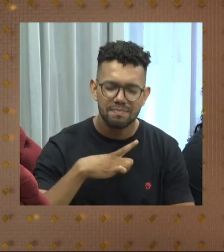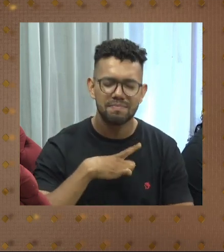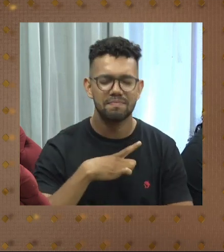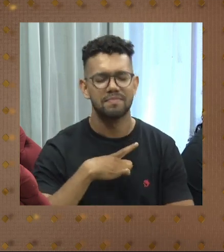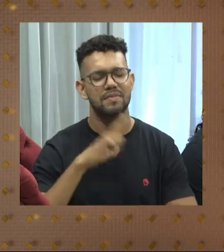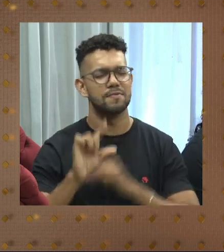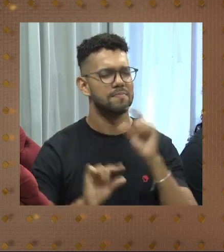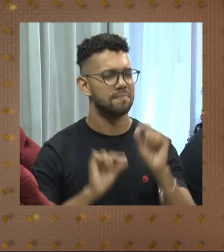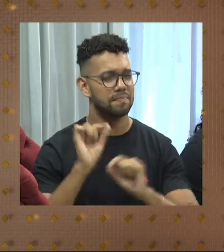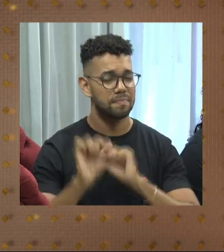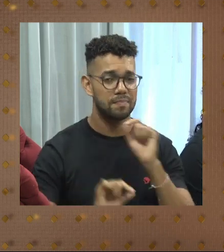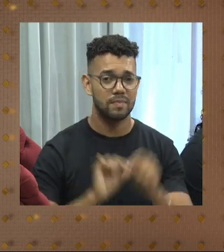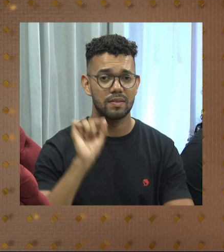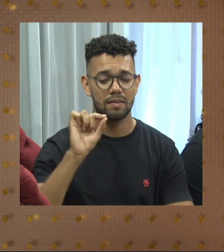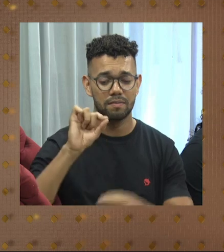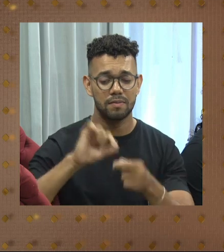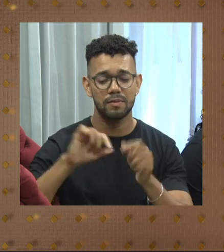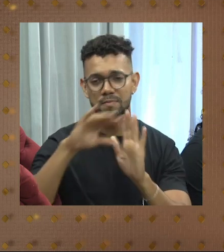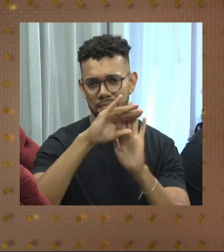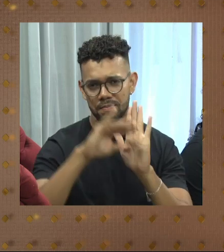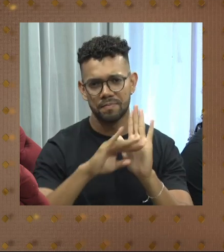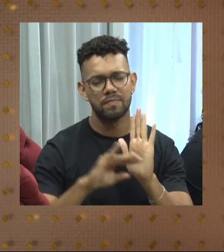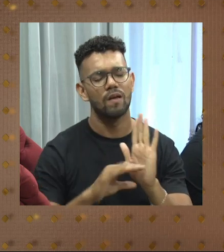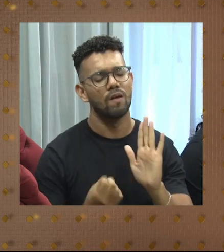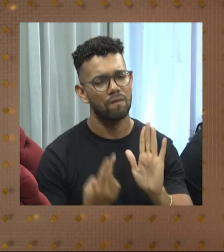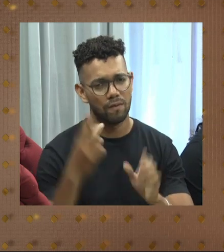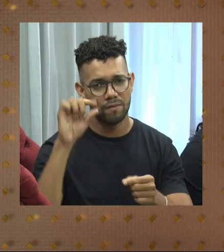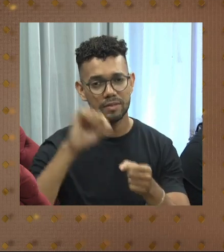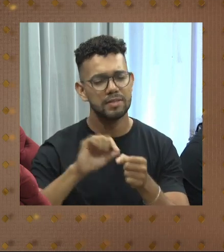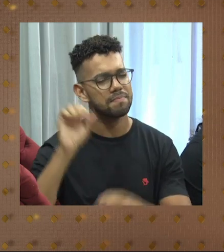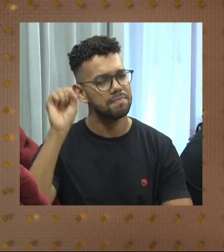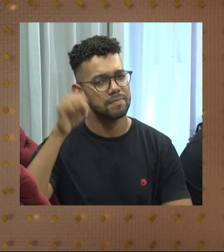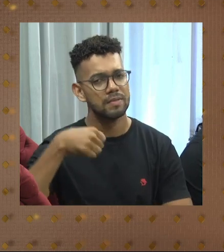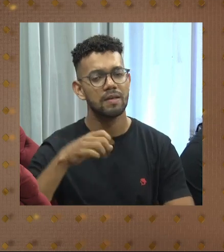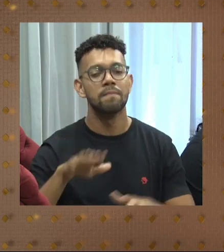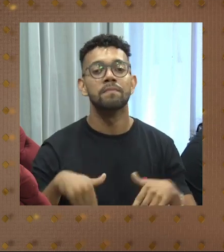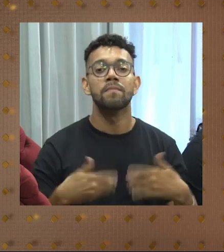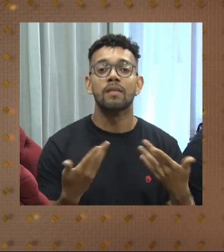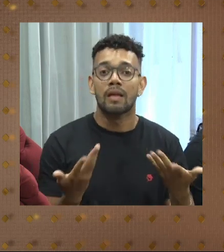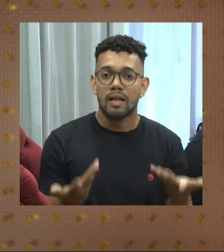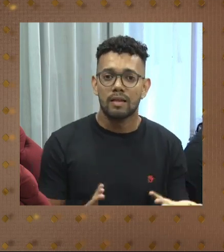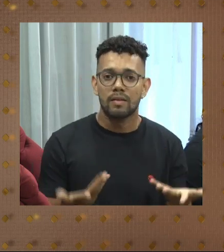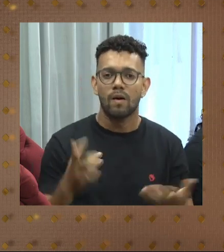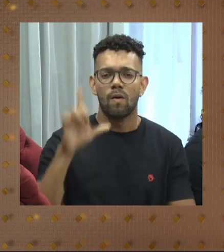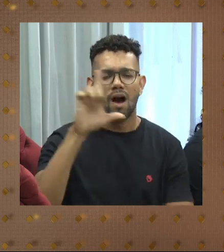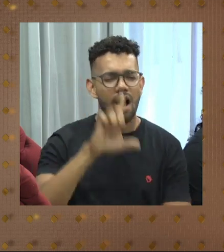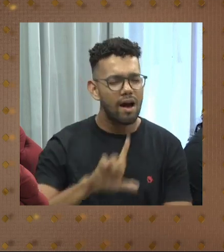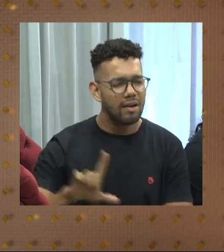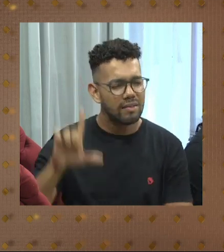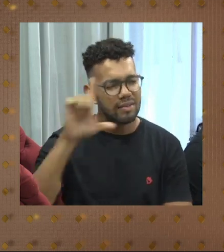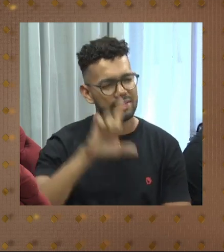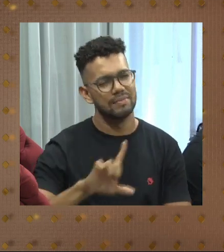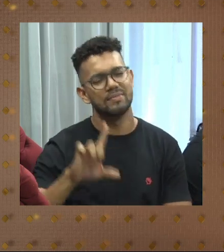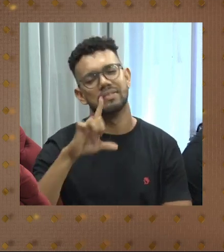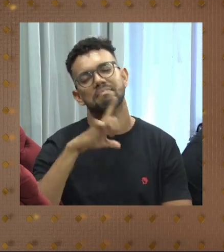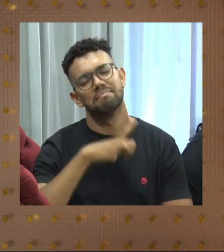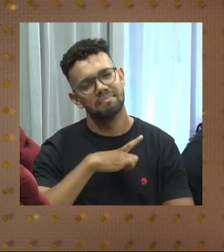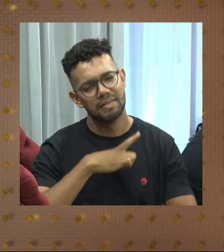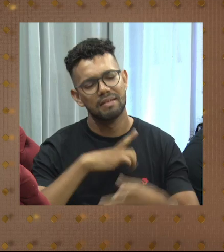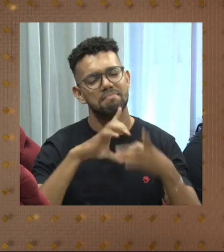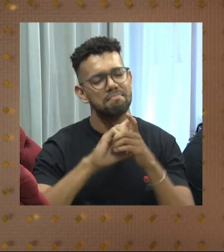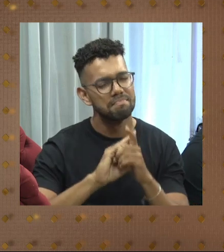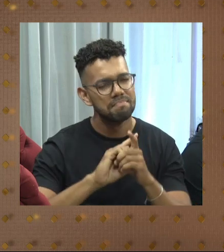eu estiver aqui fazendo o programa Mariana, eu vou fazer e isso. Mariano, a literatura ela é muito democrática. O conceito de